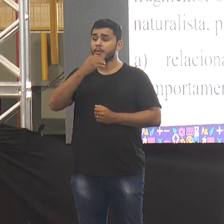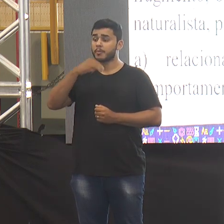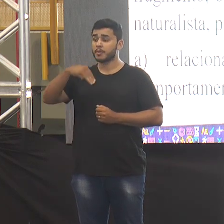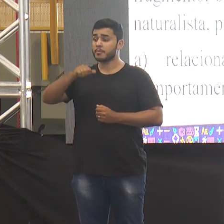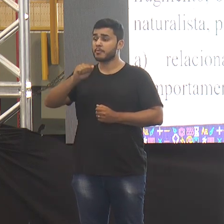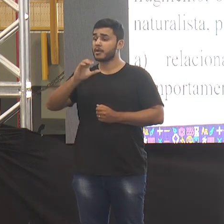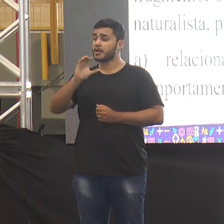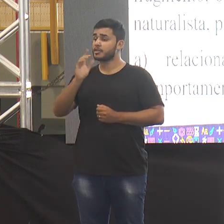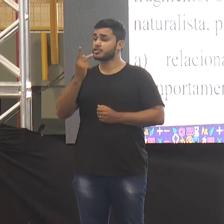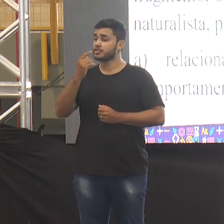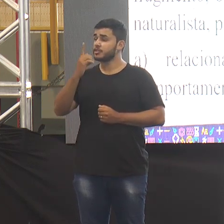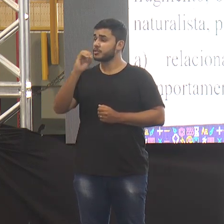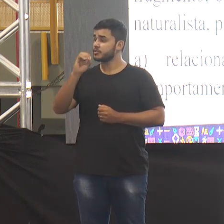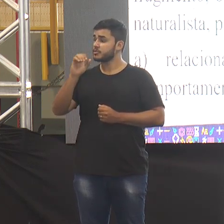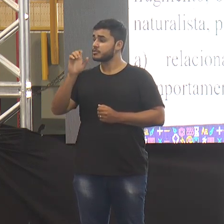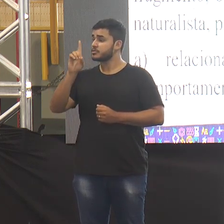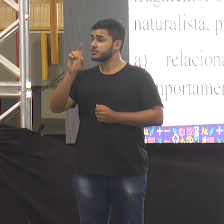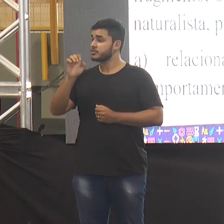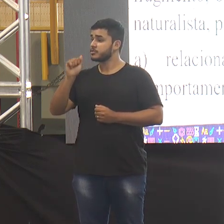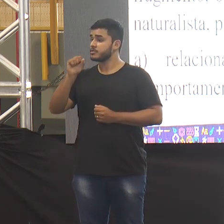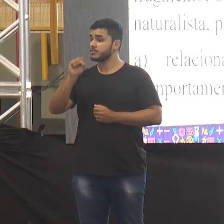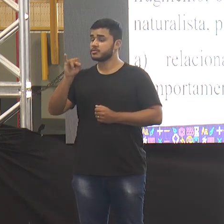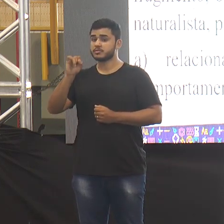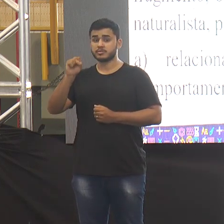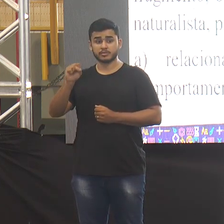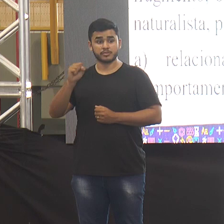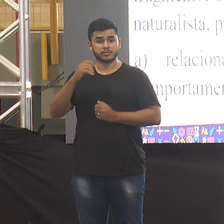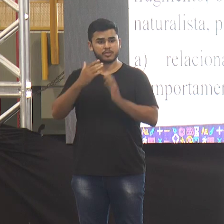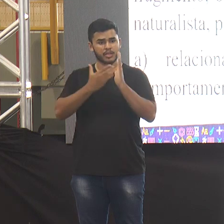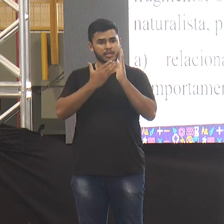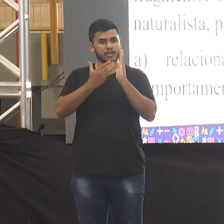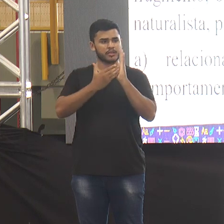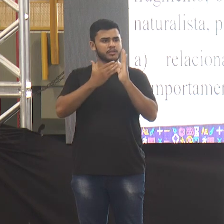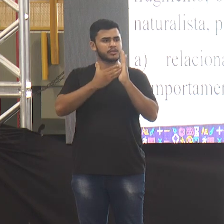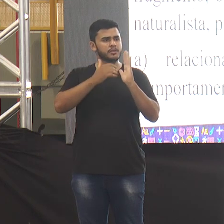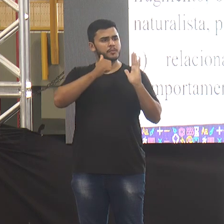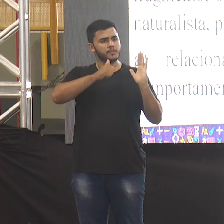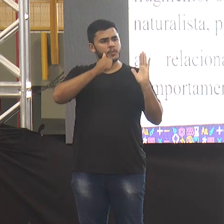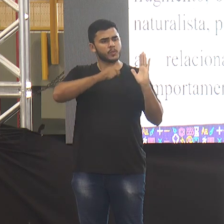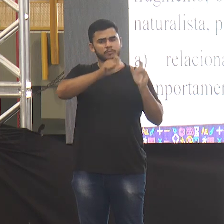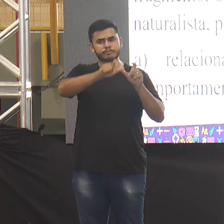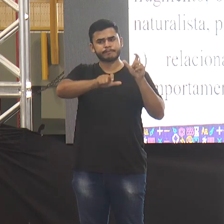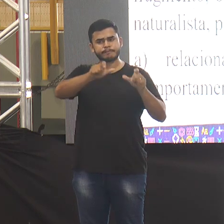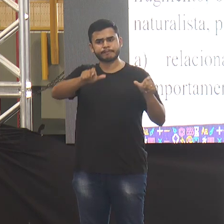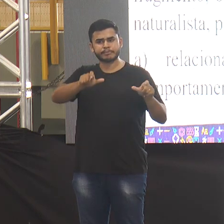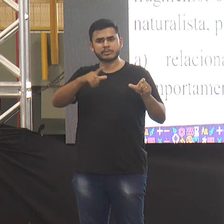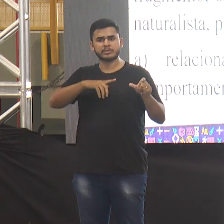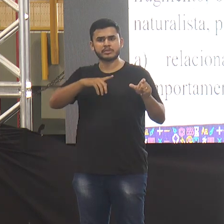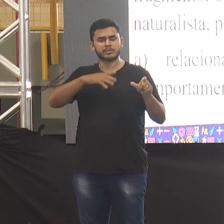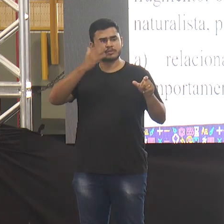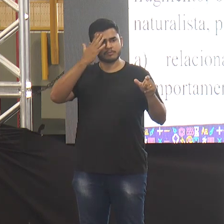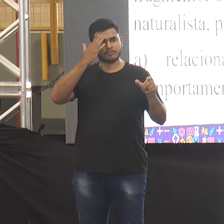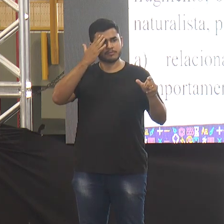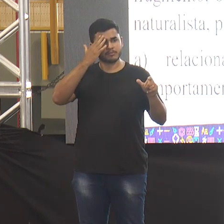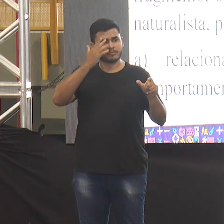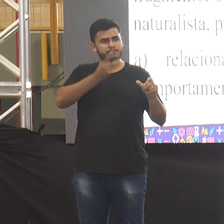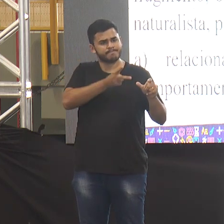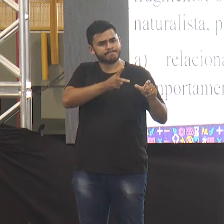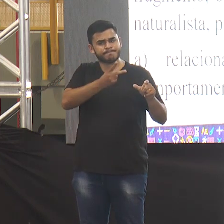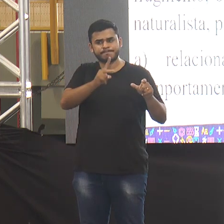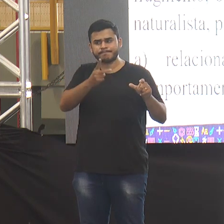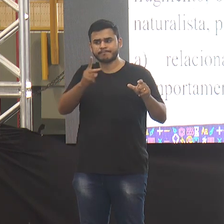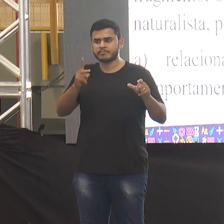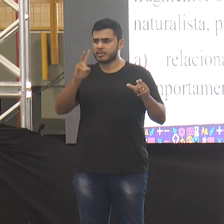Assis coloca tantas mulheres ambíguas? Por que que o Machado de Assis construiu tantas mulheres ambíguas